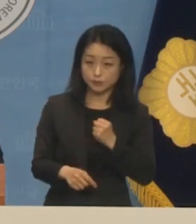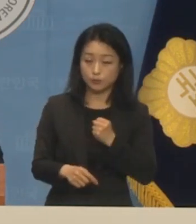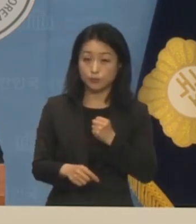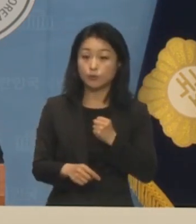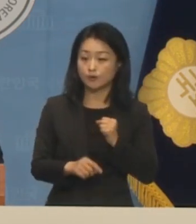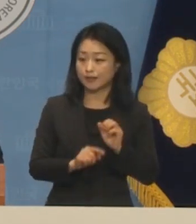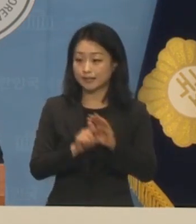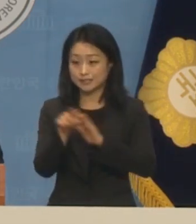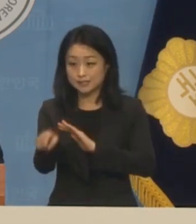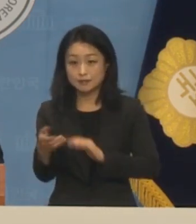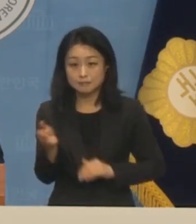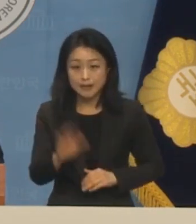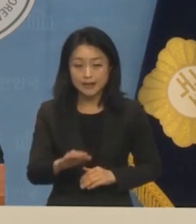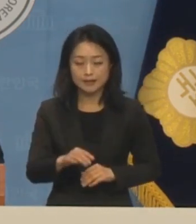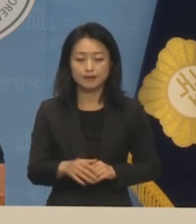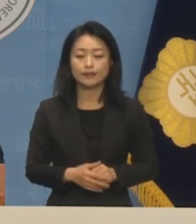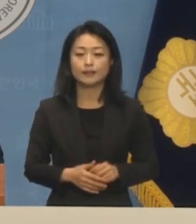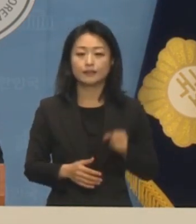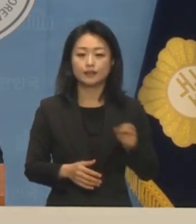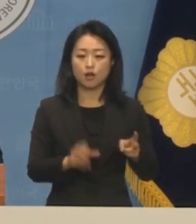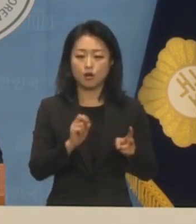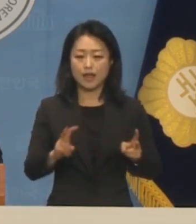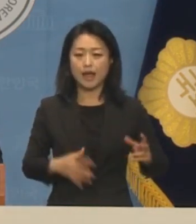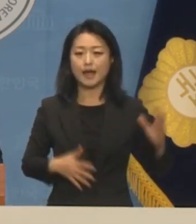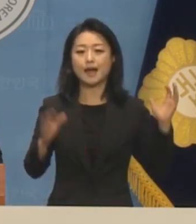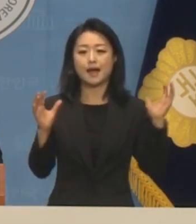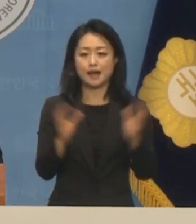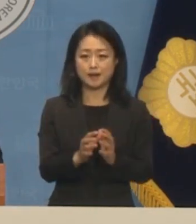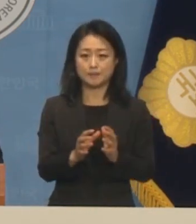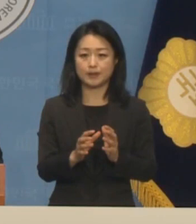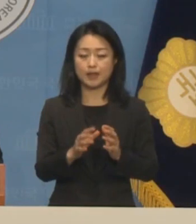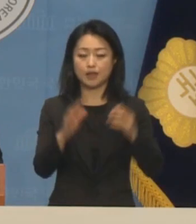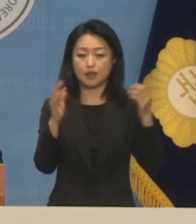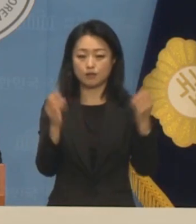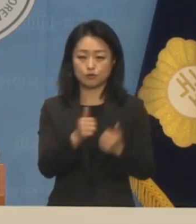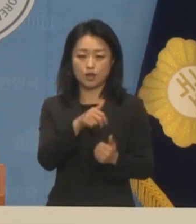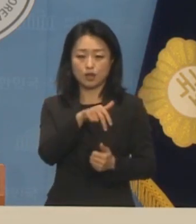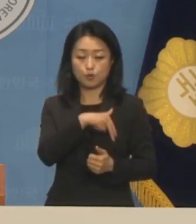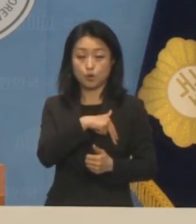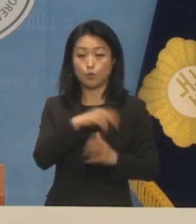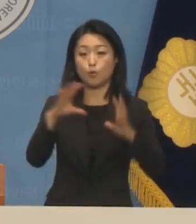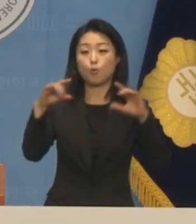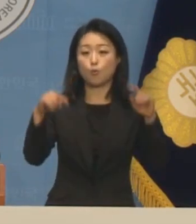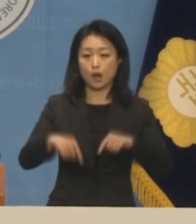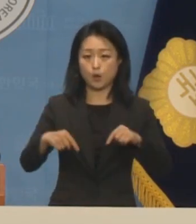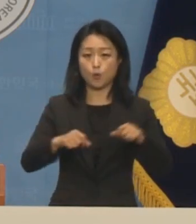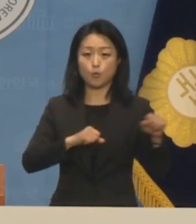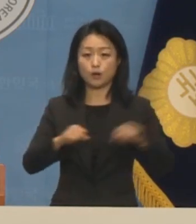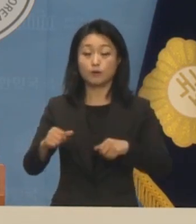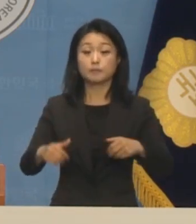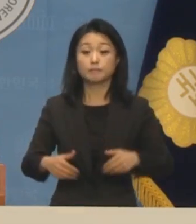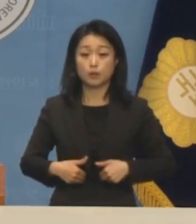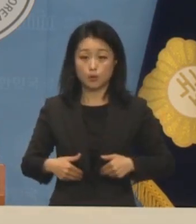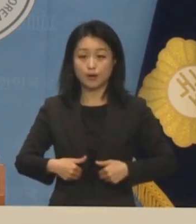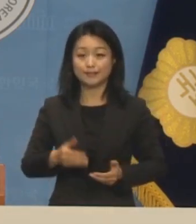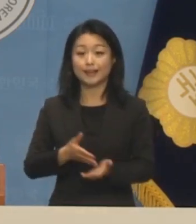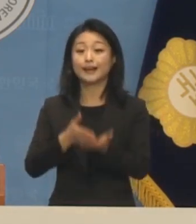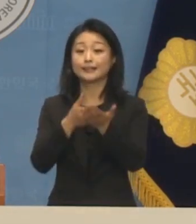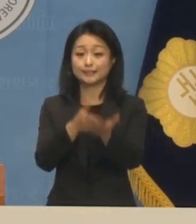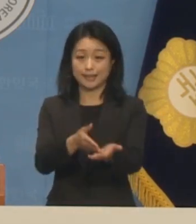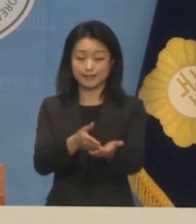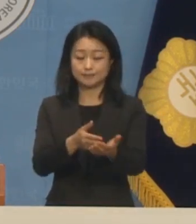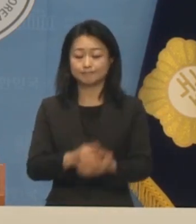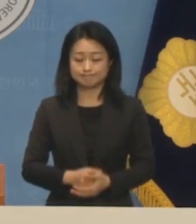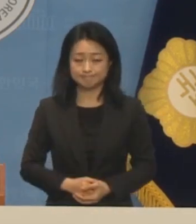초당적인 여야가 함께 움직이는 의회 외교를 전개할 필요가 있다, 이런 결론을